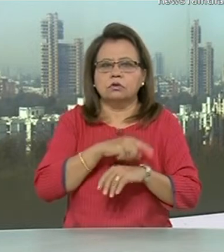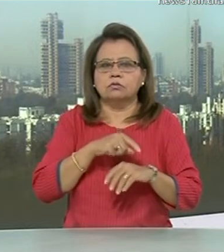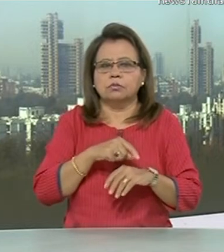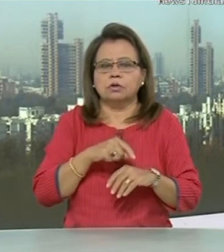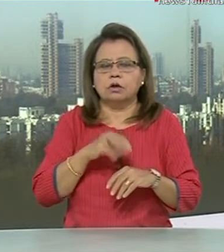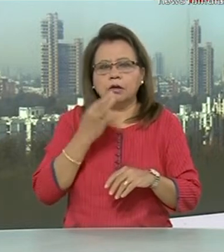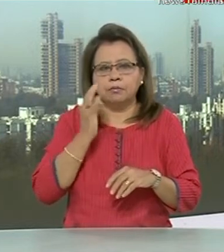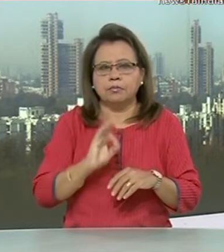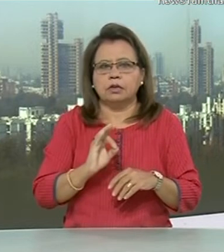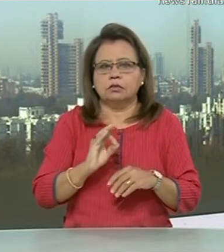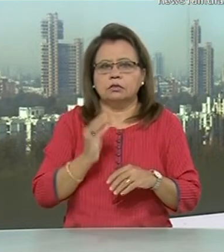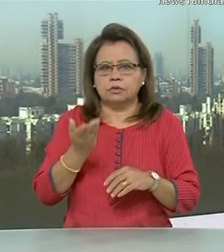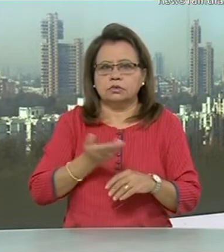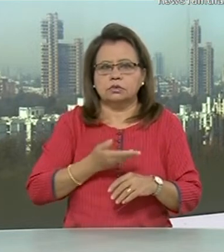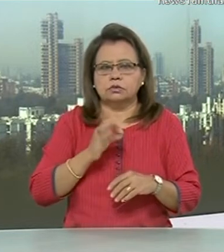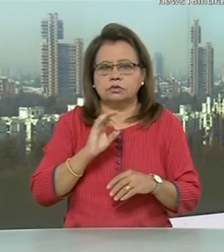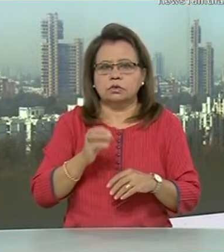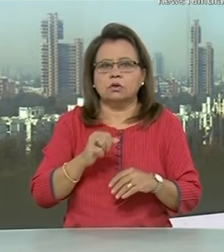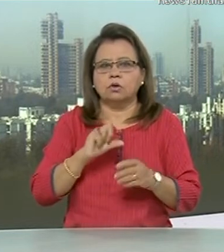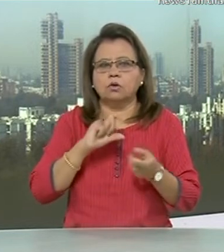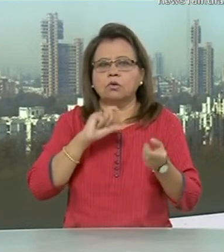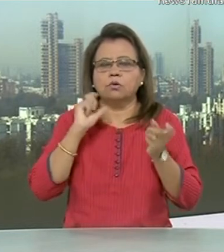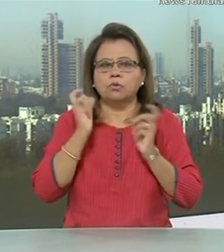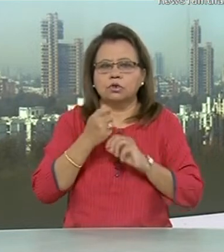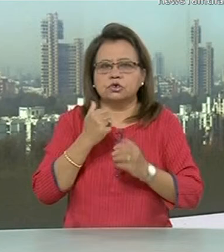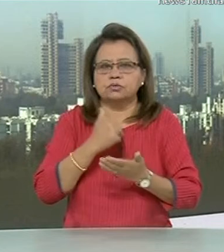बेहतर प्रदर्शन कर स्वागत किया